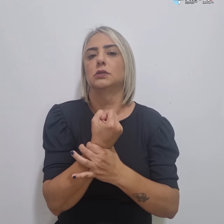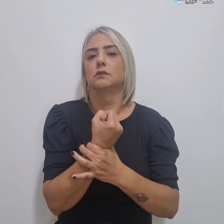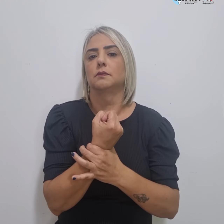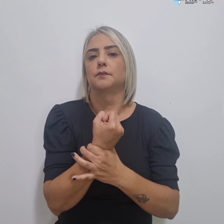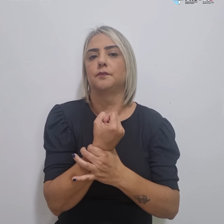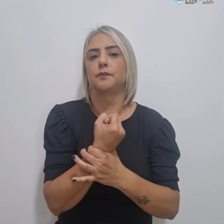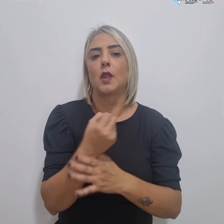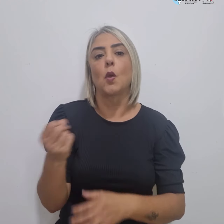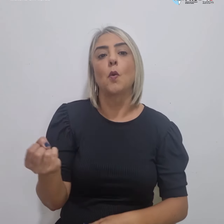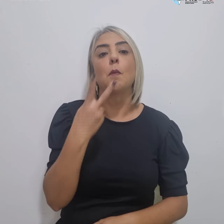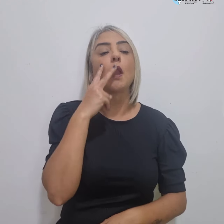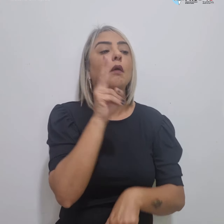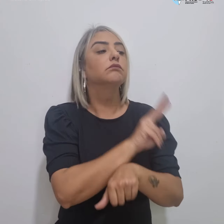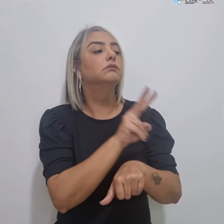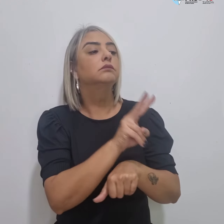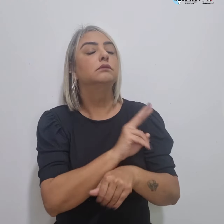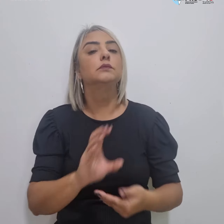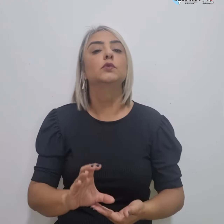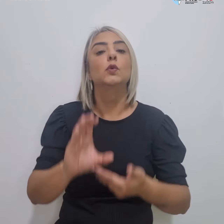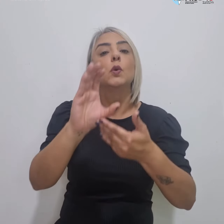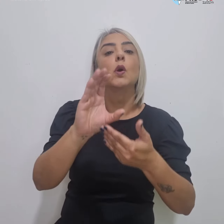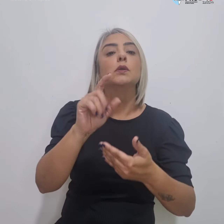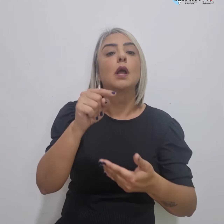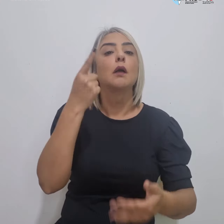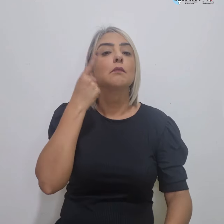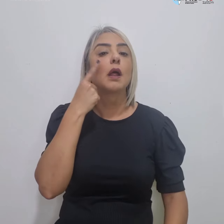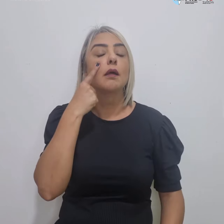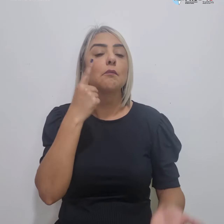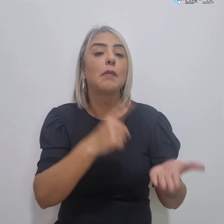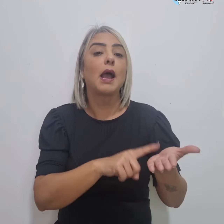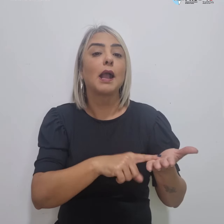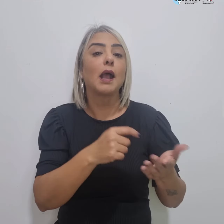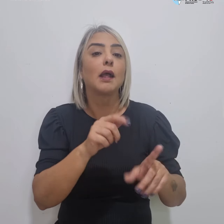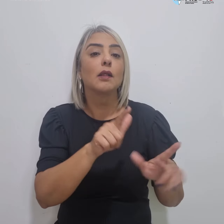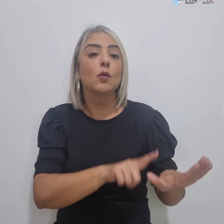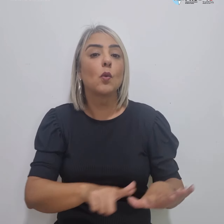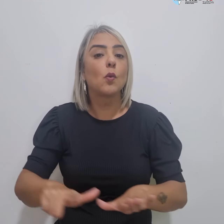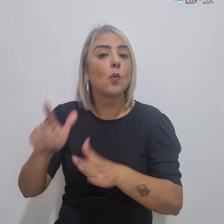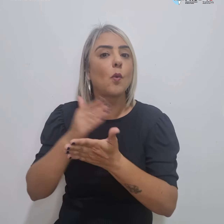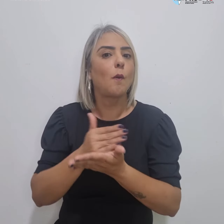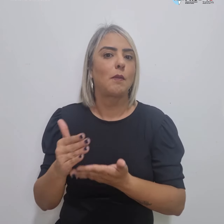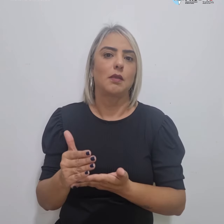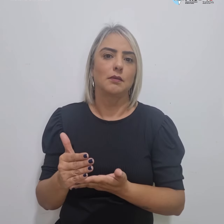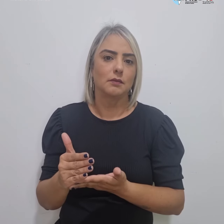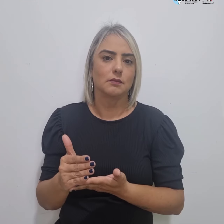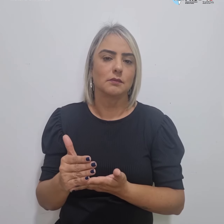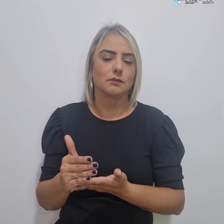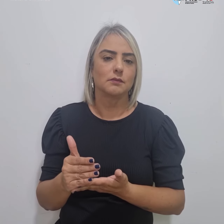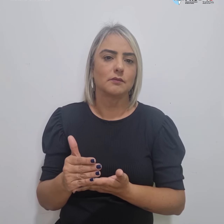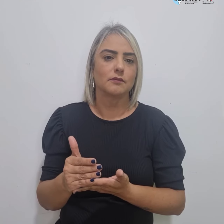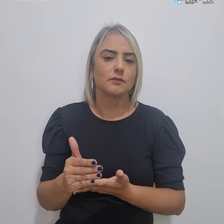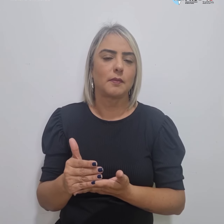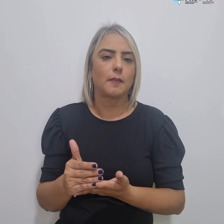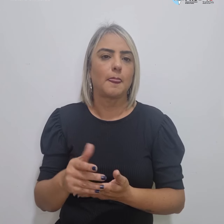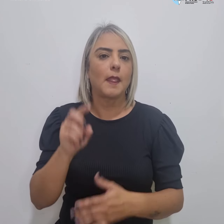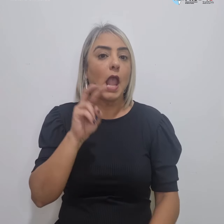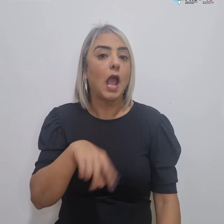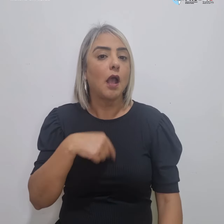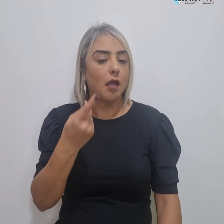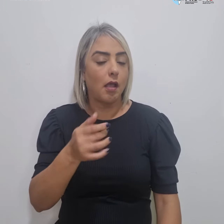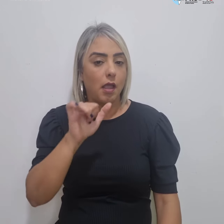Uma nova vistoria do Conselho está prevista para o início desta semana. Segundo Enoquio